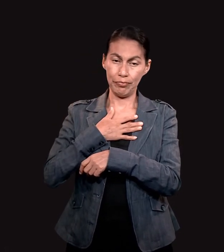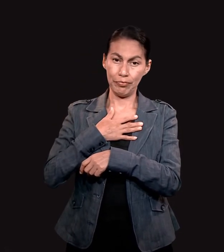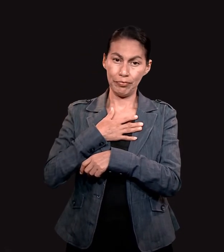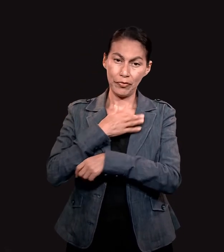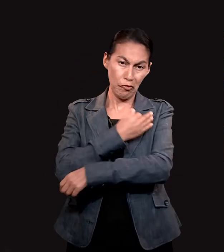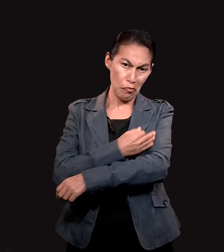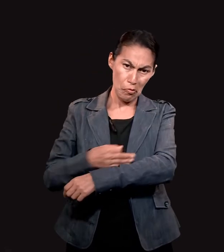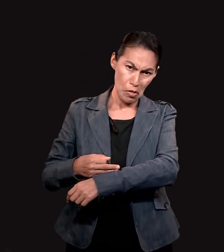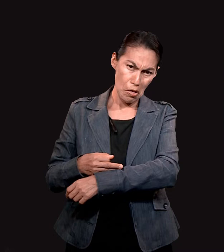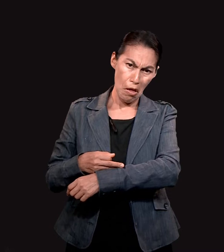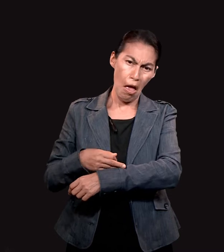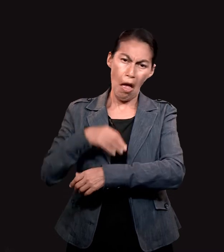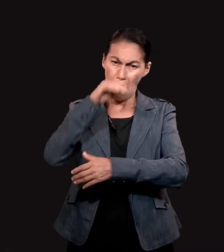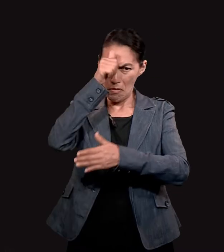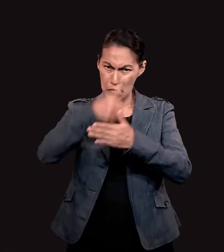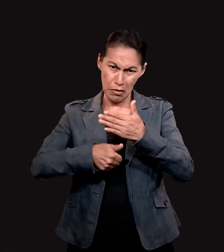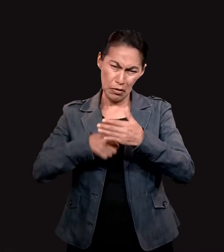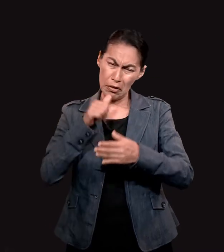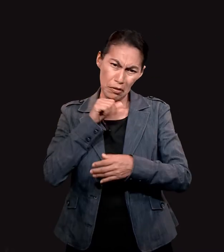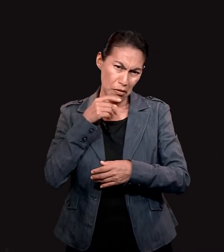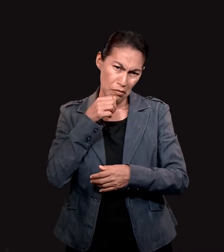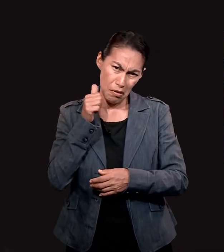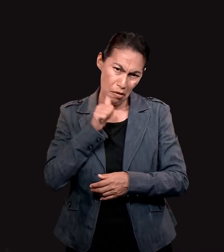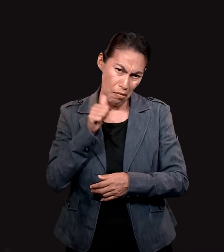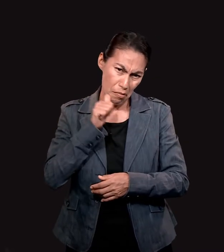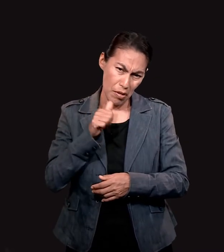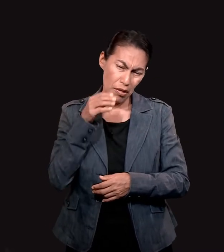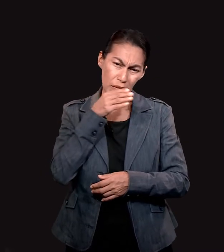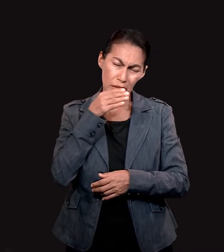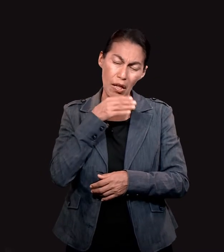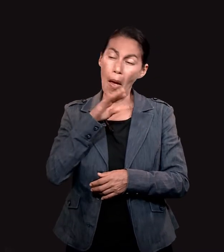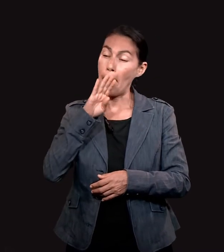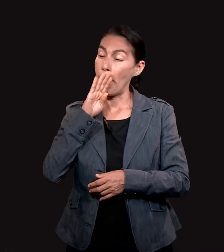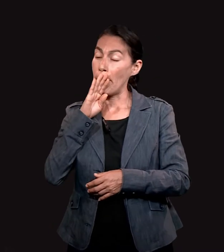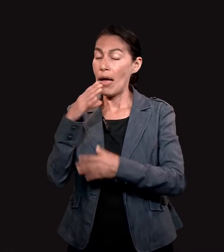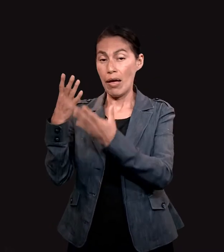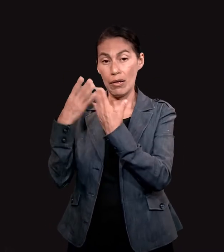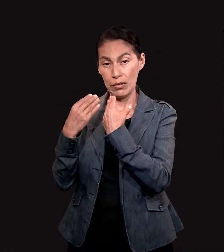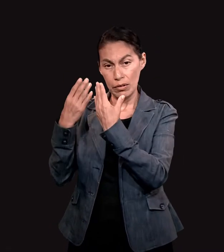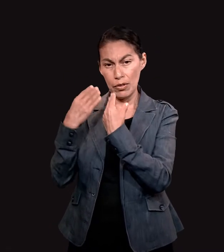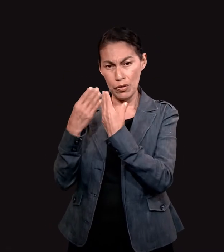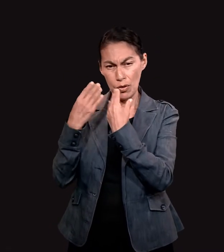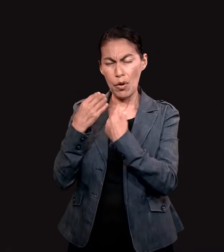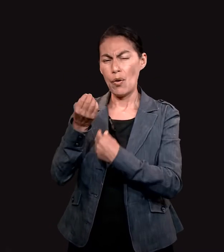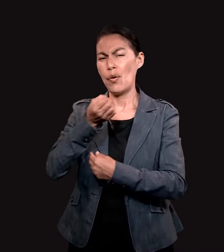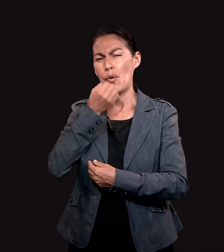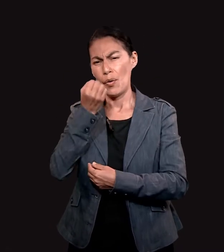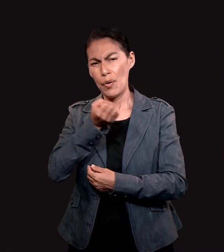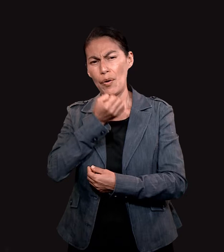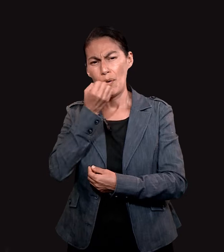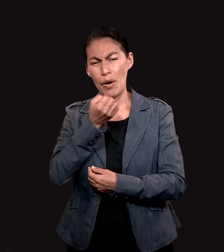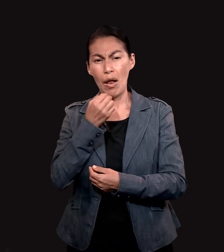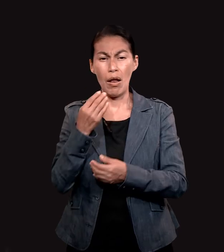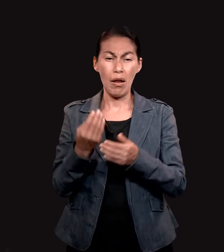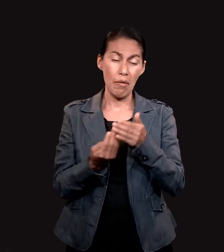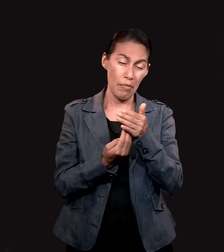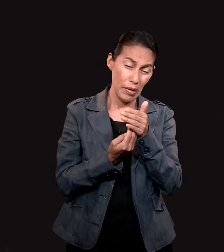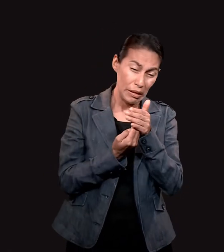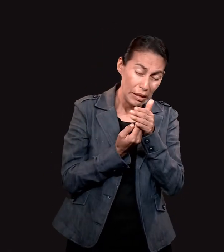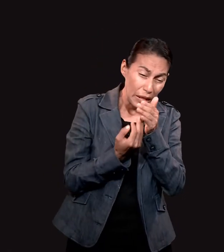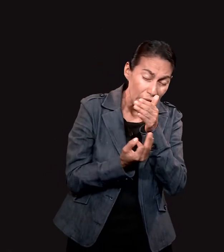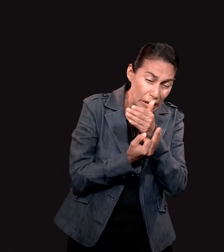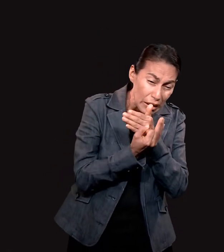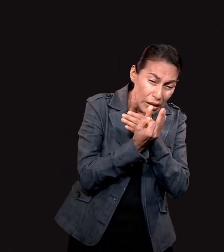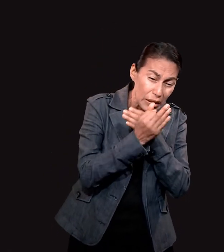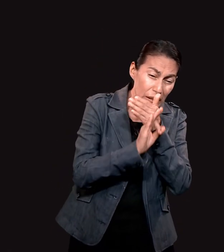que desde que tengo uso de razón, pues mi mamá me enseñó a orar, a esa comunión con Dios. Desde que te levantas,